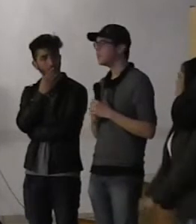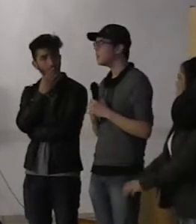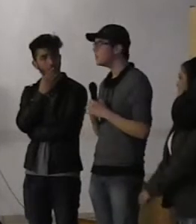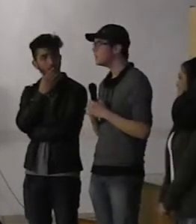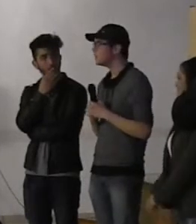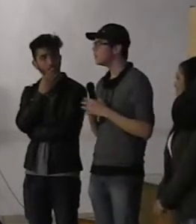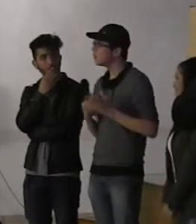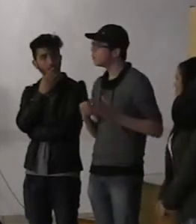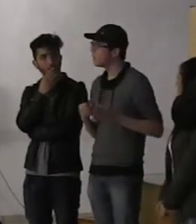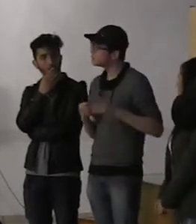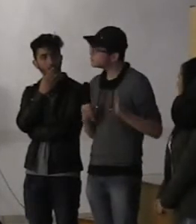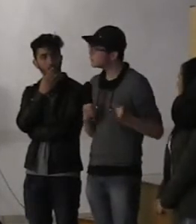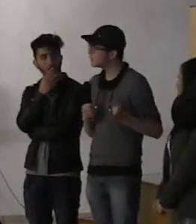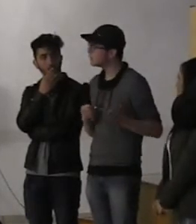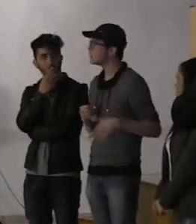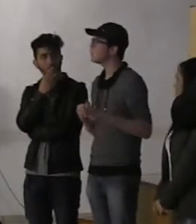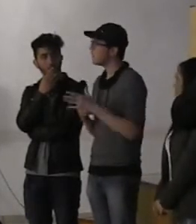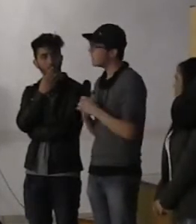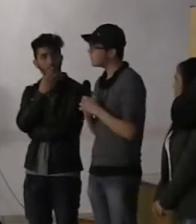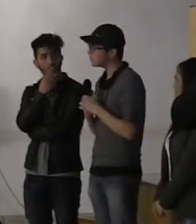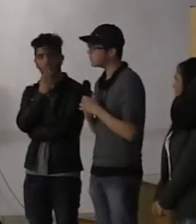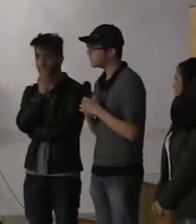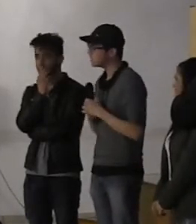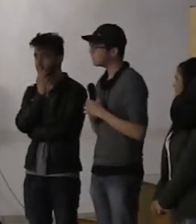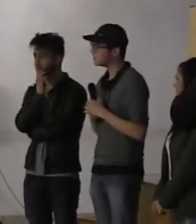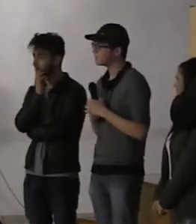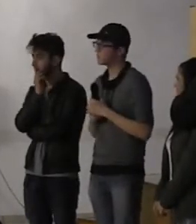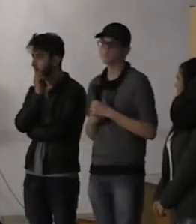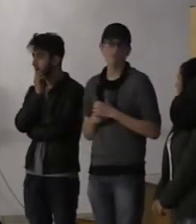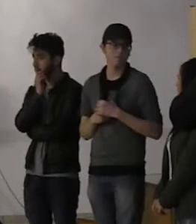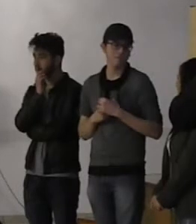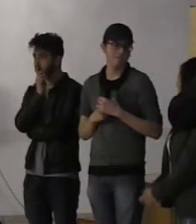Und dann am Ende, ihr Opa hat mit ihr geredet, da waren alle einverstanden.